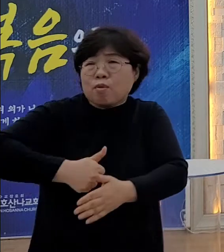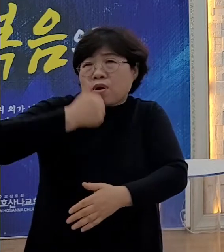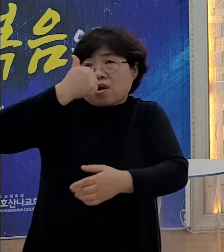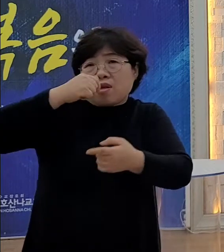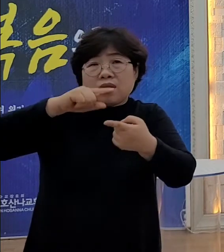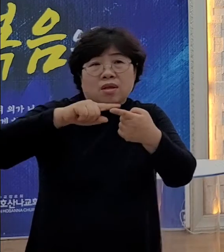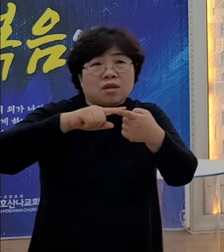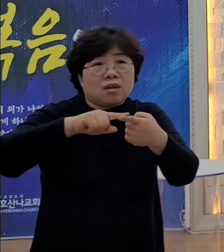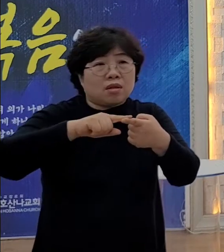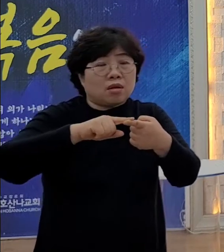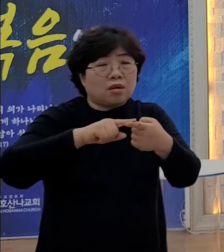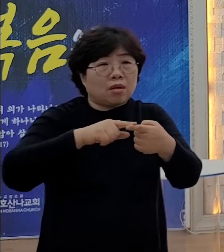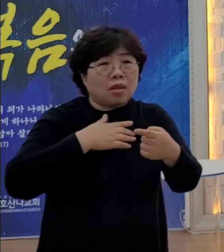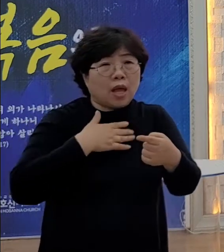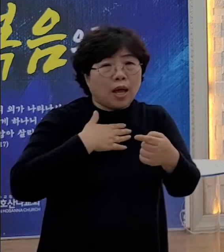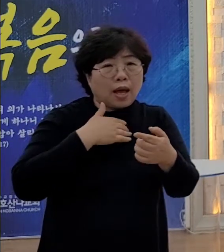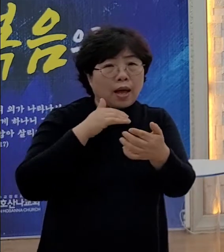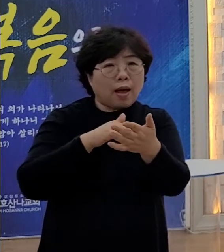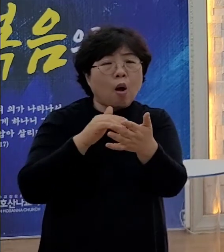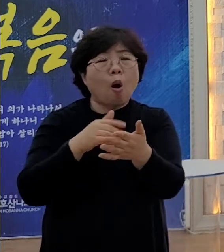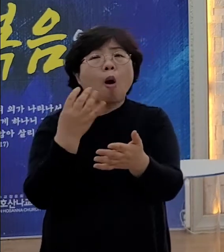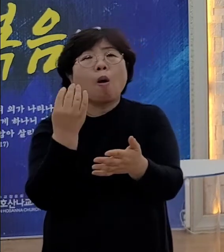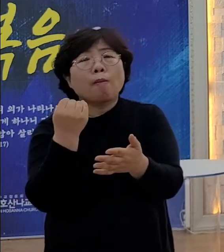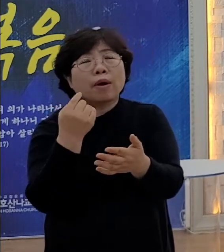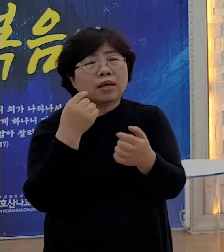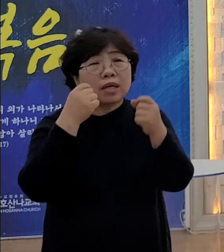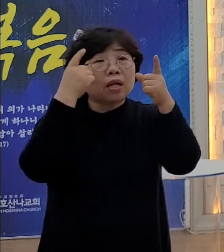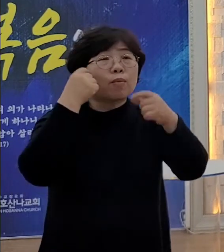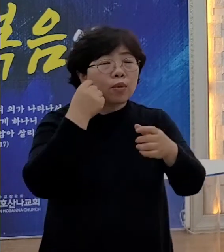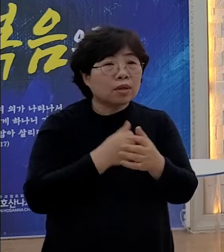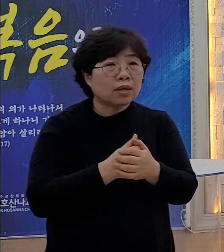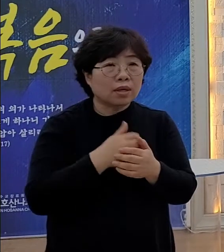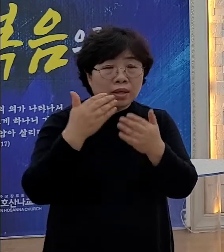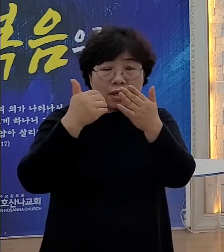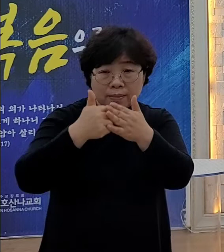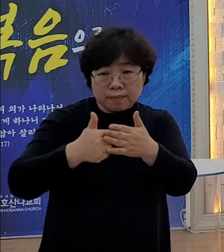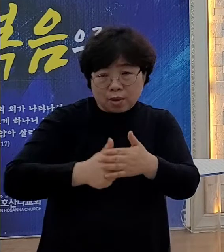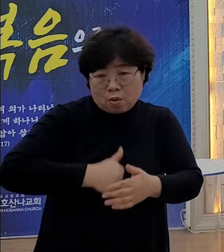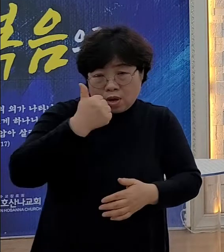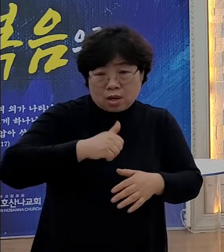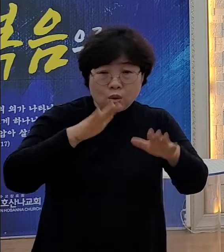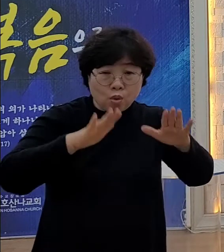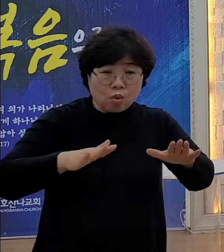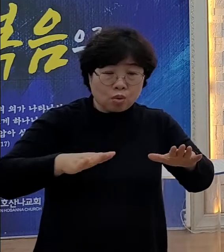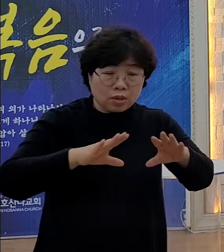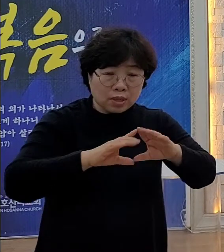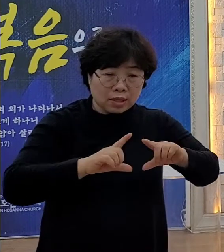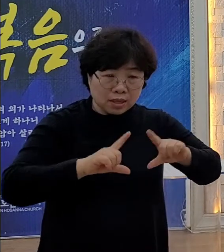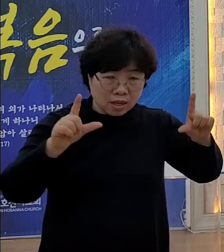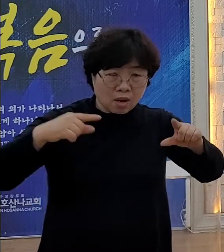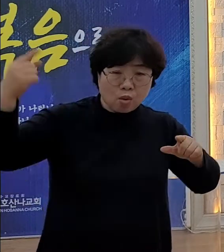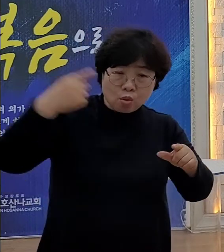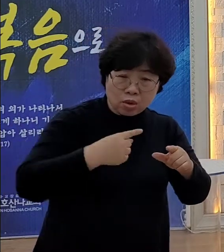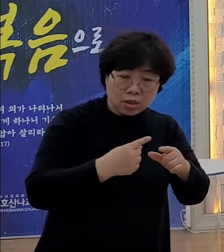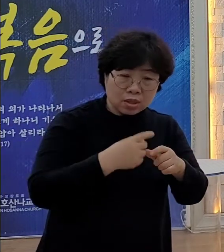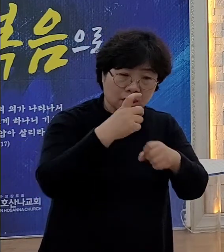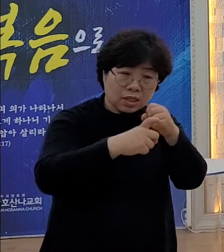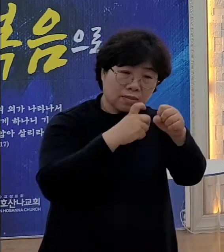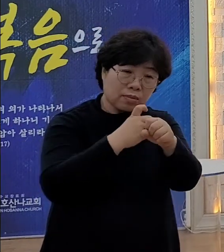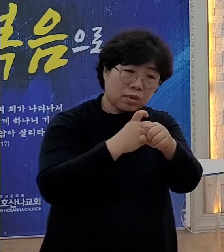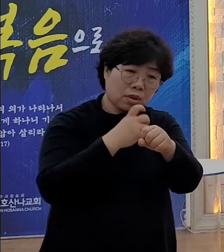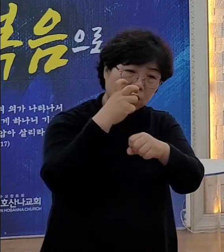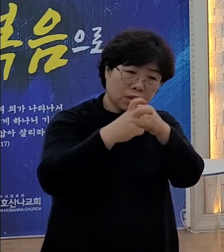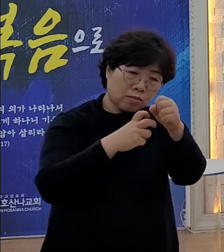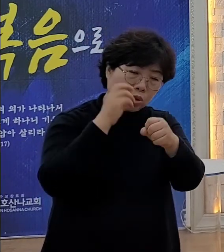진노를 사실 우리는 자각하지를 못합니다. 하나님의 진노가 오늘 이 땅에 쏟아질지 아니면 앞으로 10년이